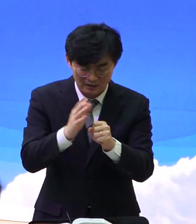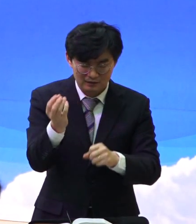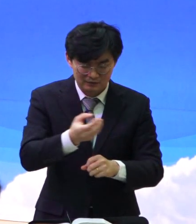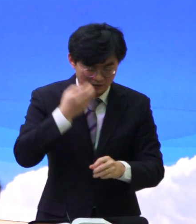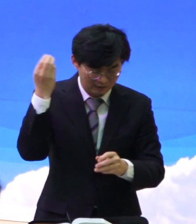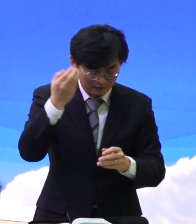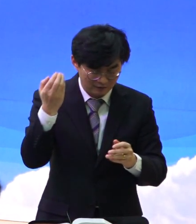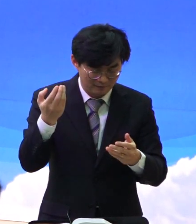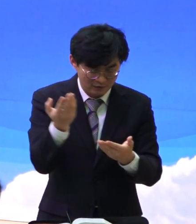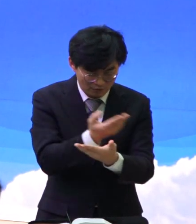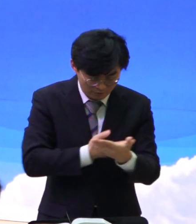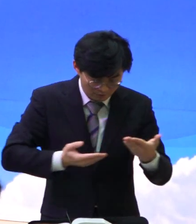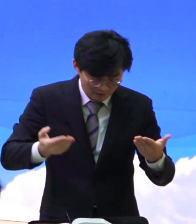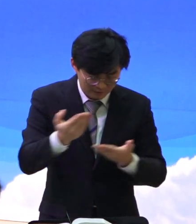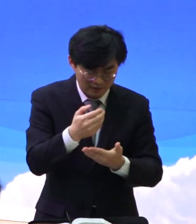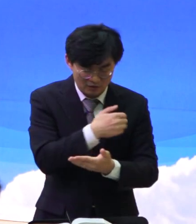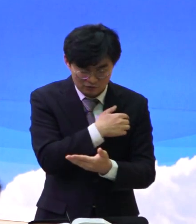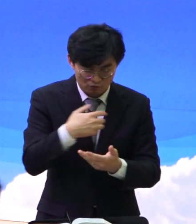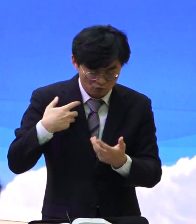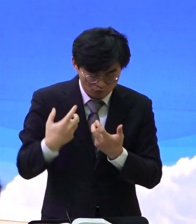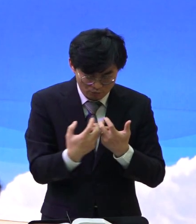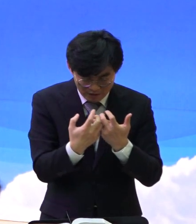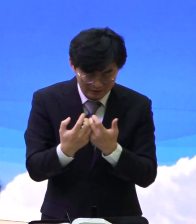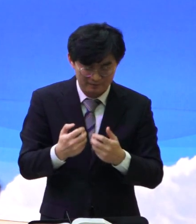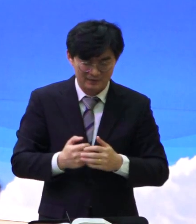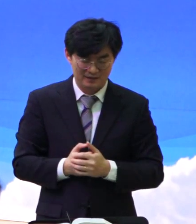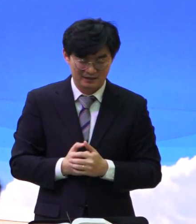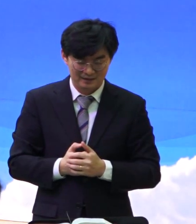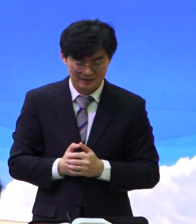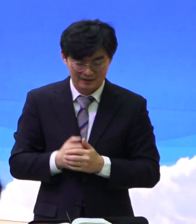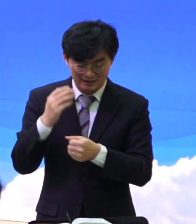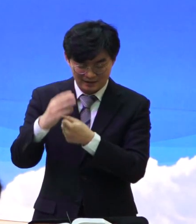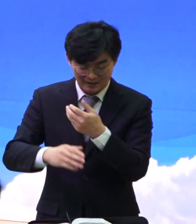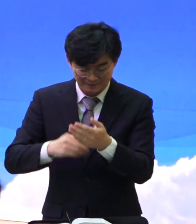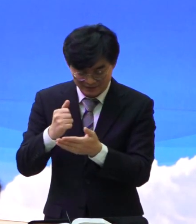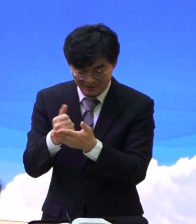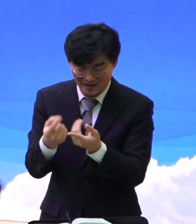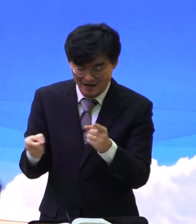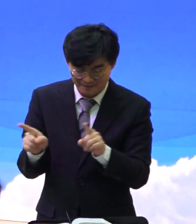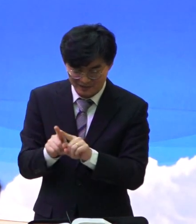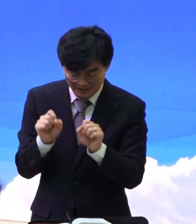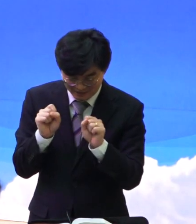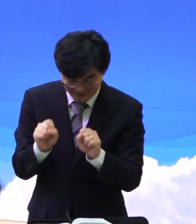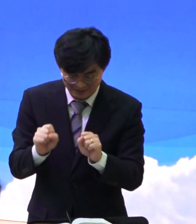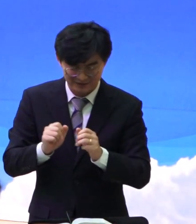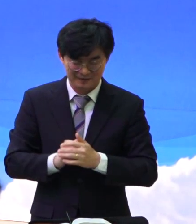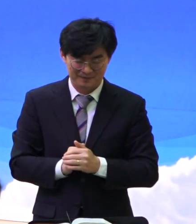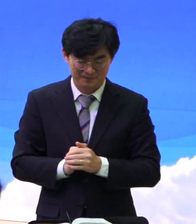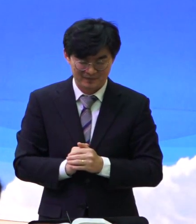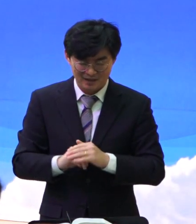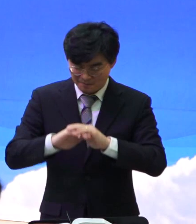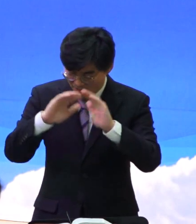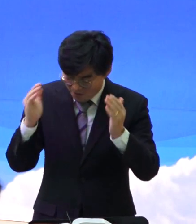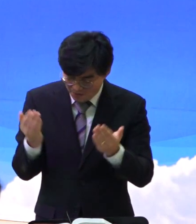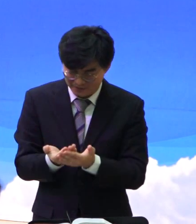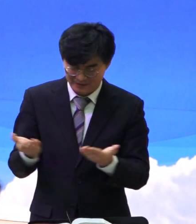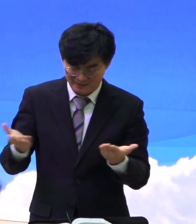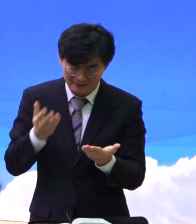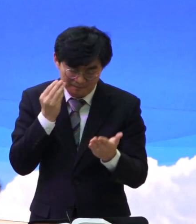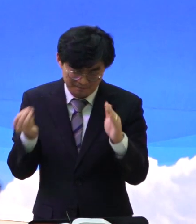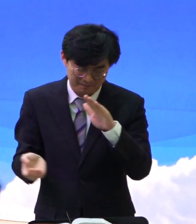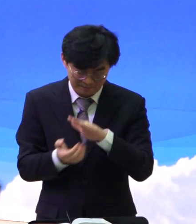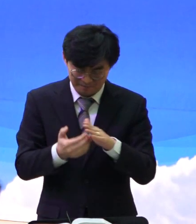성령님의 교통하심과 충만하시니 하나님께서 함께 하시면 모든 일을 이룰 수